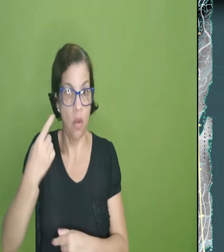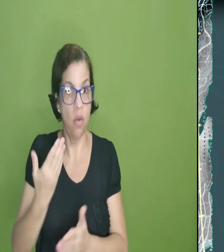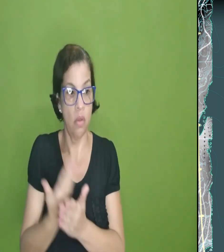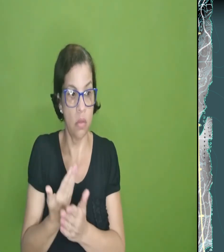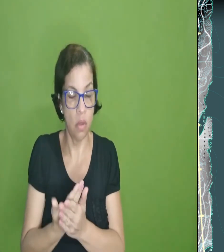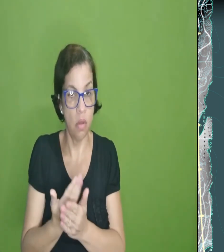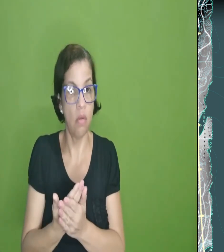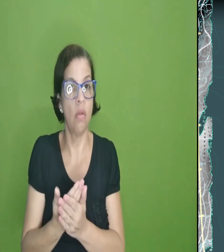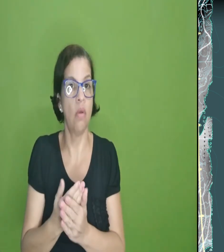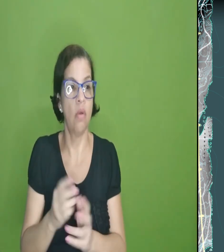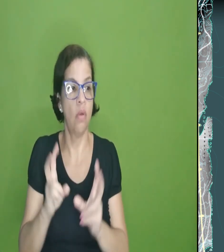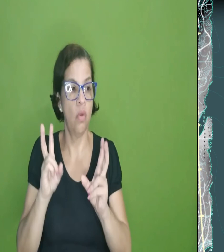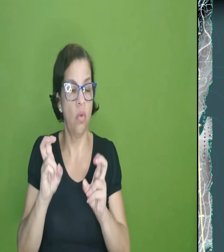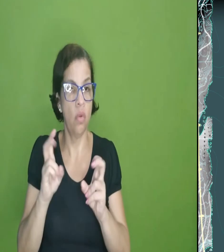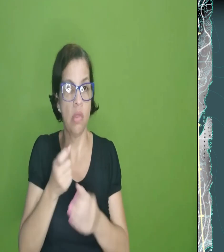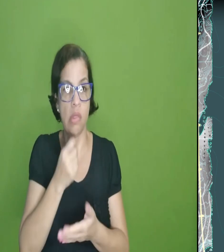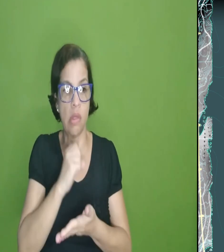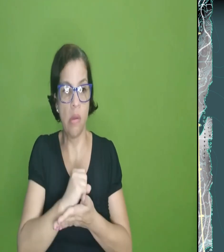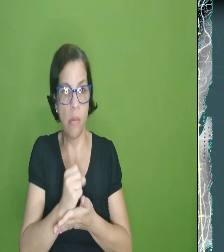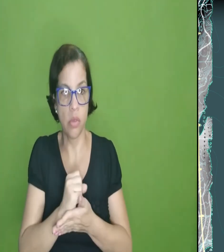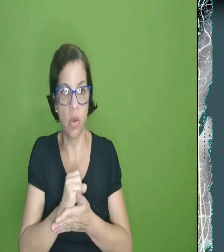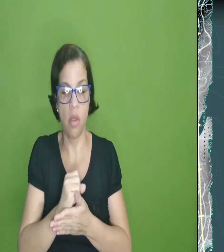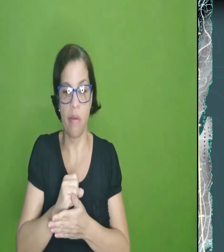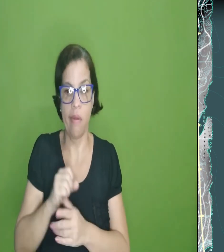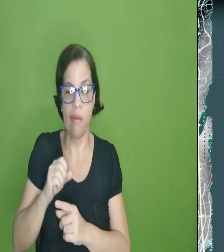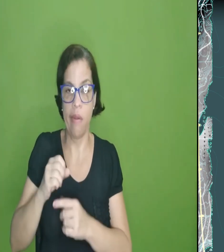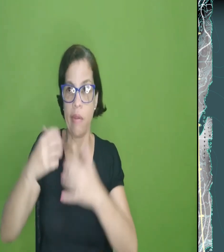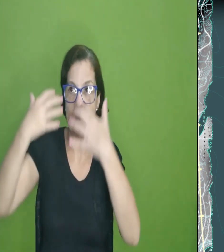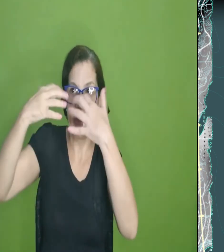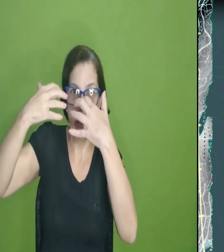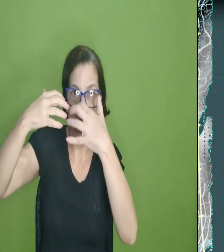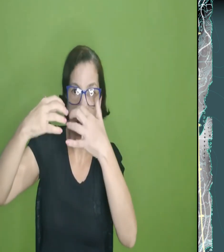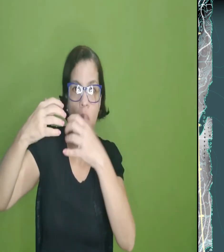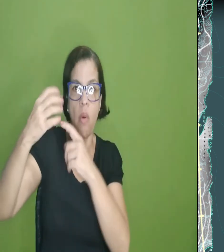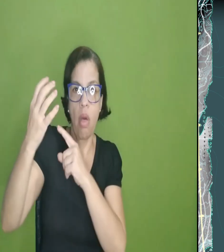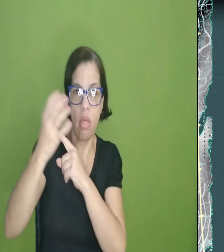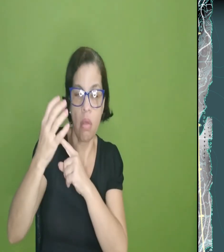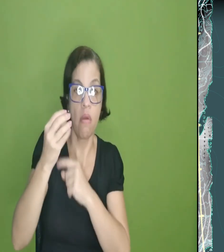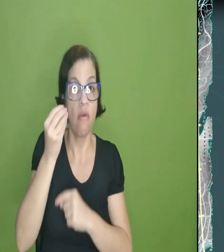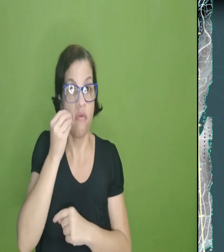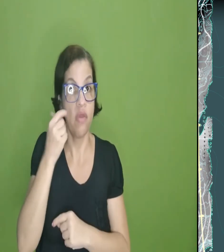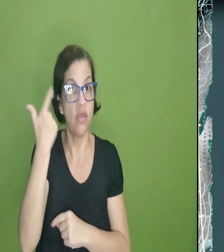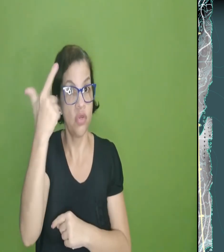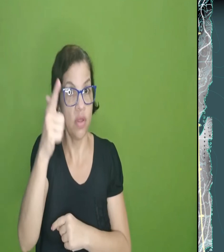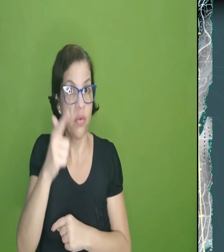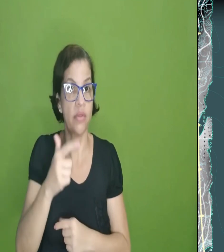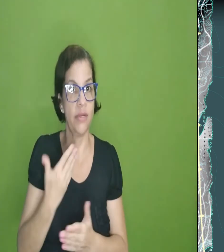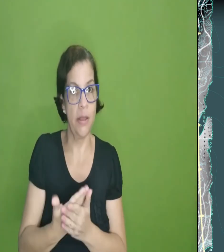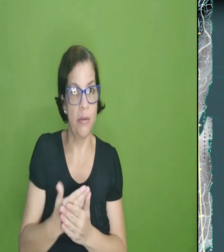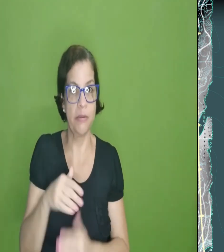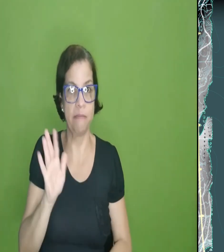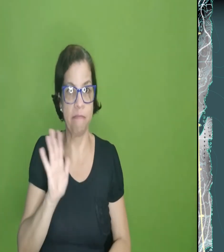Na próxima aula, nós vamos falar sobre as drogas que atuam sobre a neurotransmissão colinérgica. Vejo vocês lá.